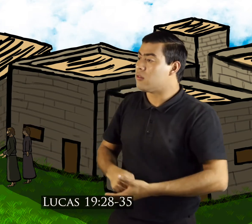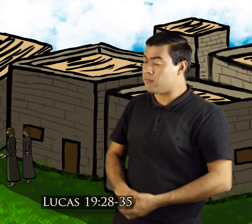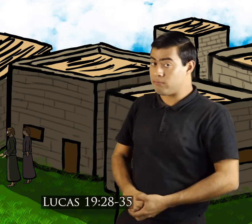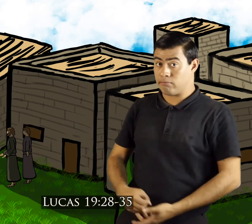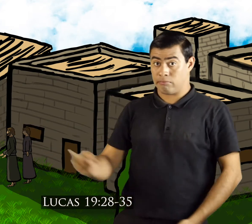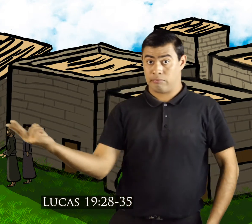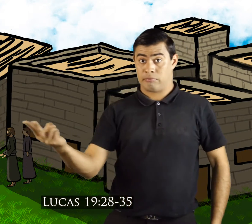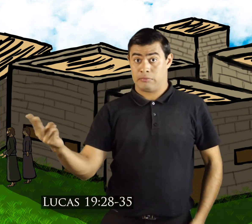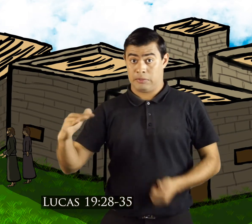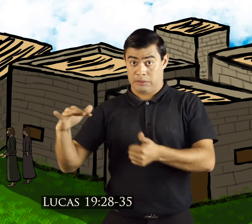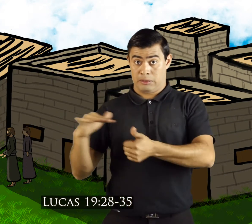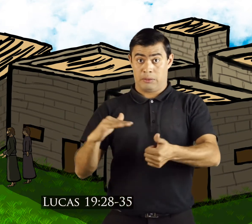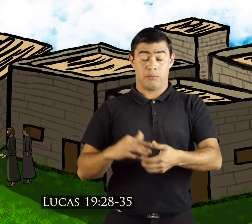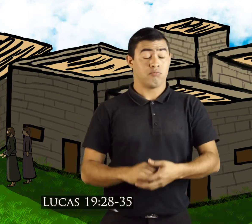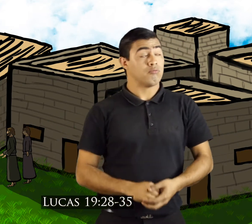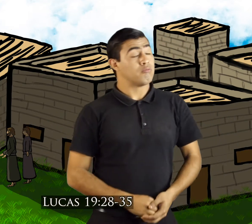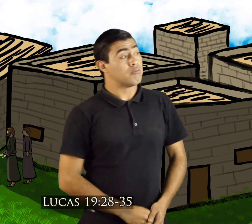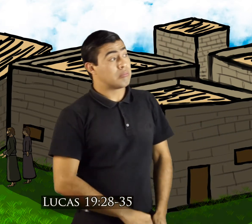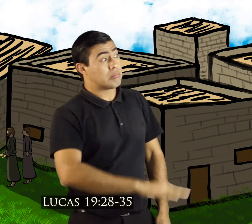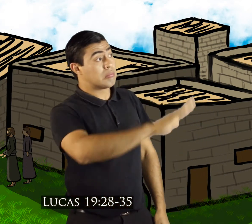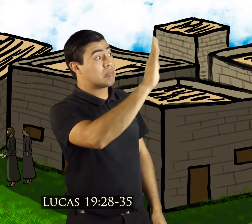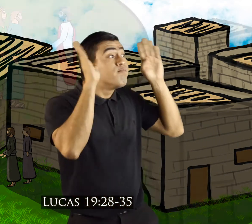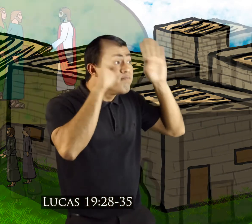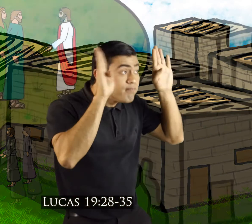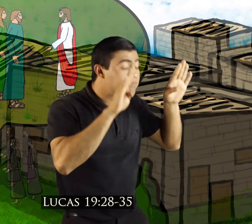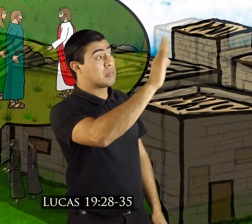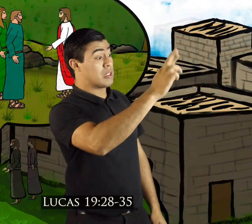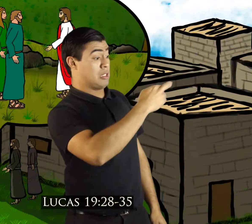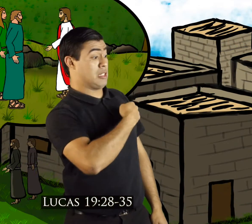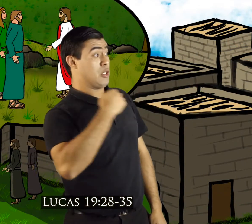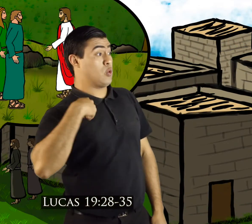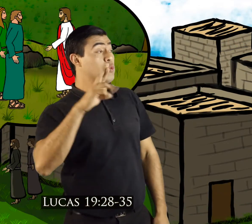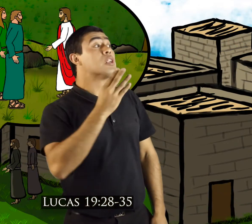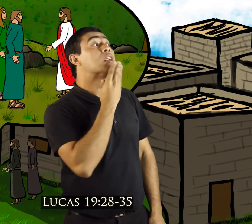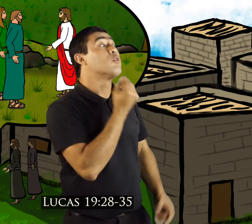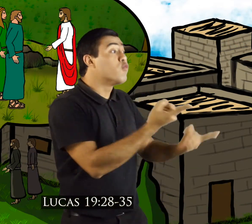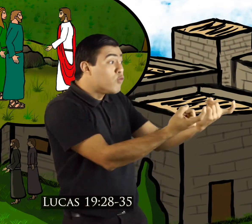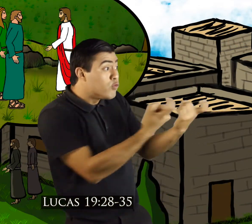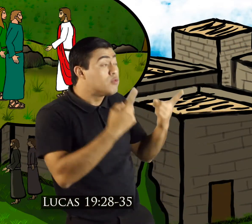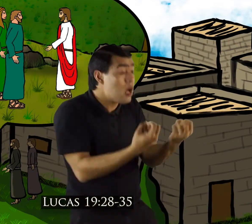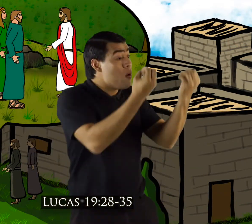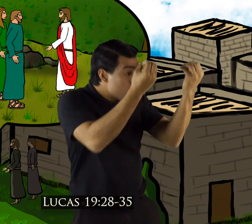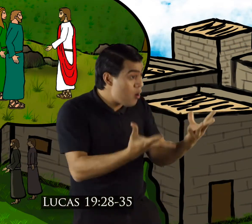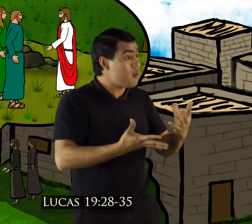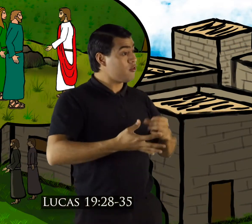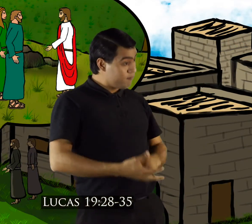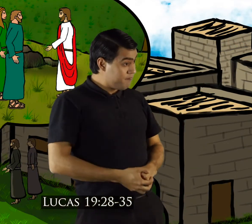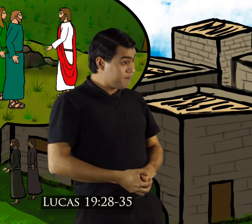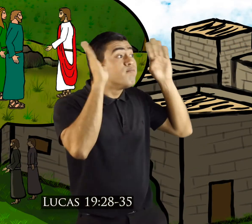desatando las cuerdas al burro? Los discípulos le respondieron: el Señor lo quiere y lo necesita, por eso. Y los hombres